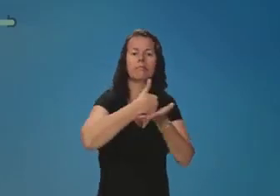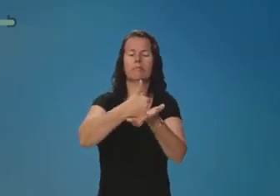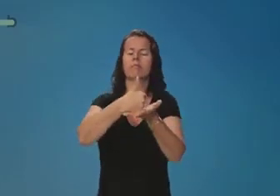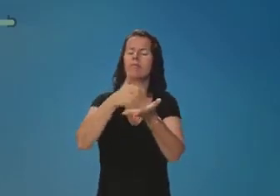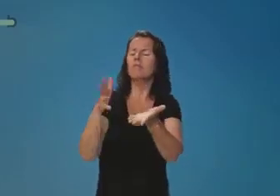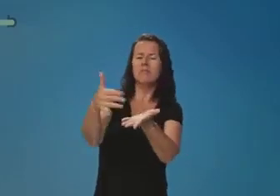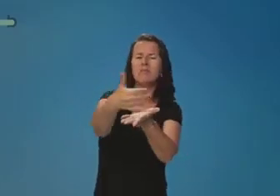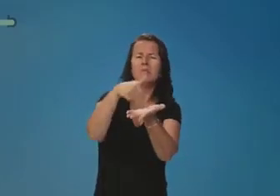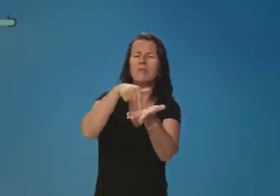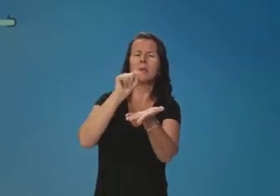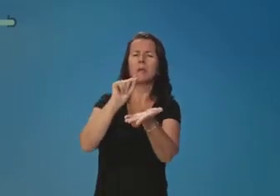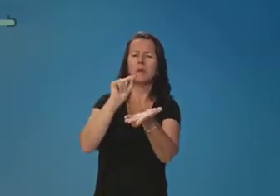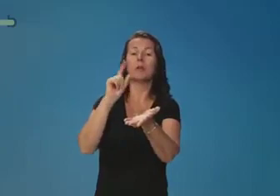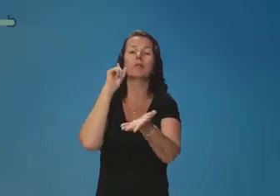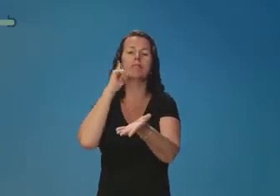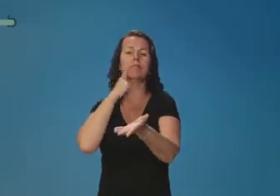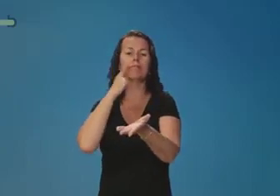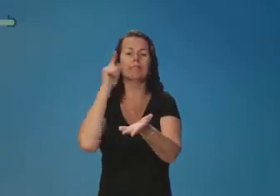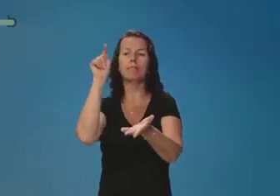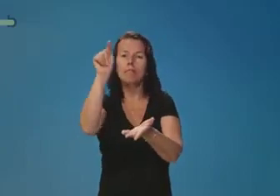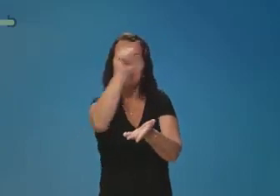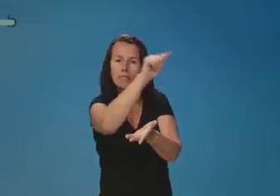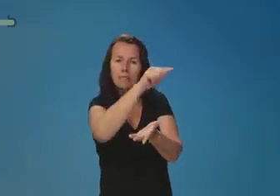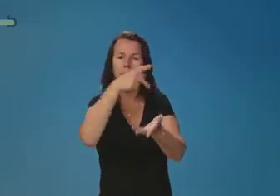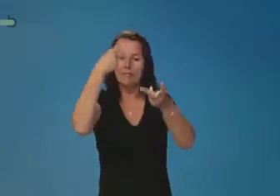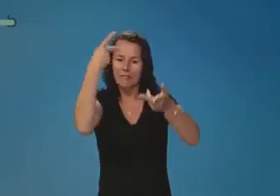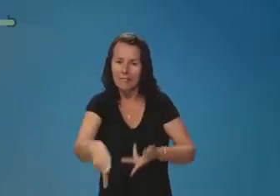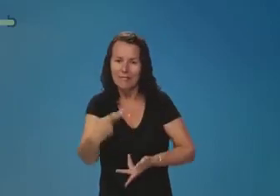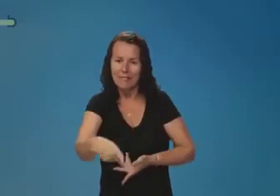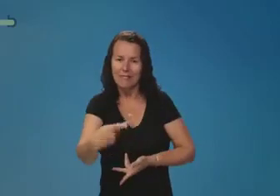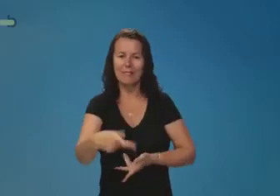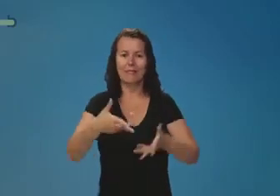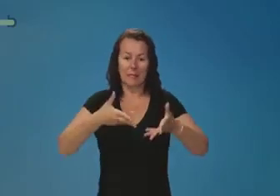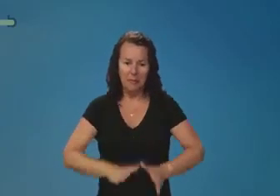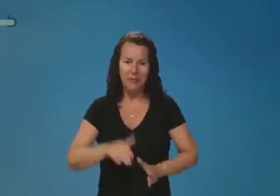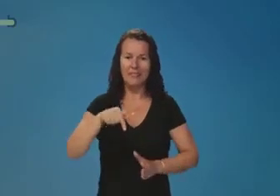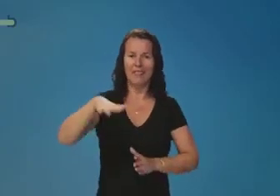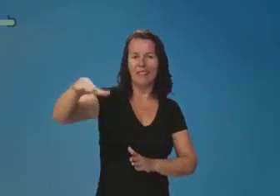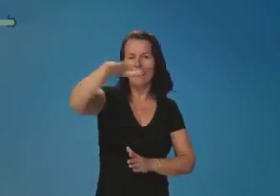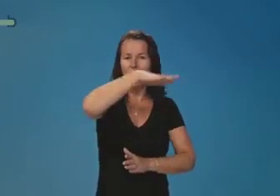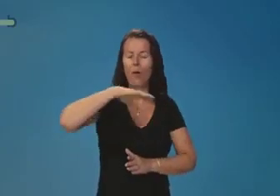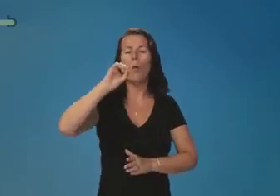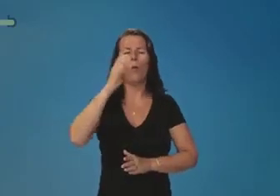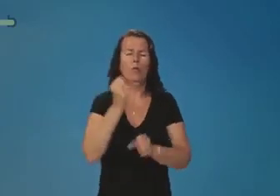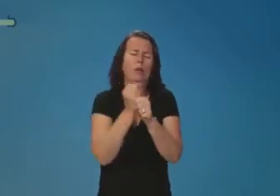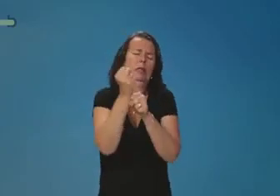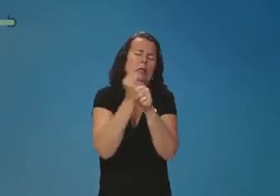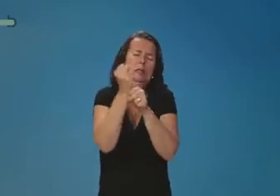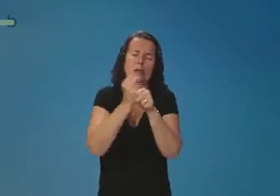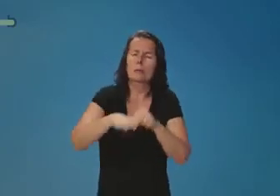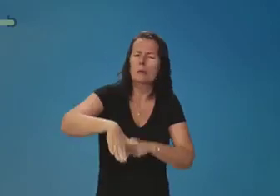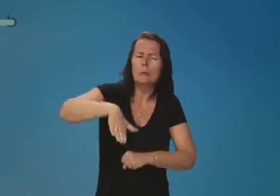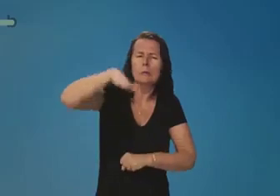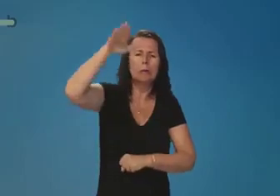foram surdos nativos da região da Grande Florianópolis, ou então que cresceram ou que morassem na região há